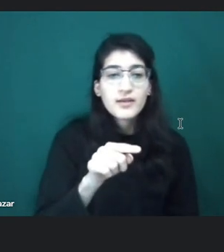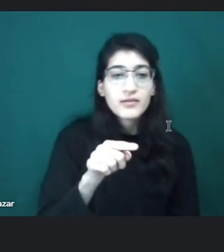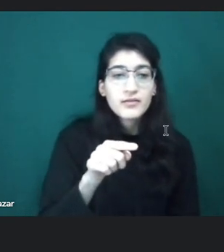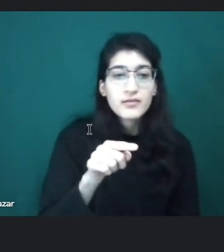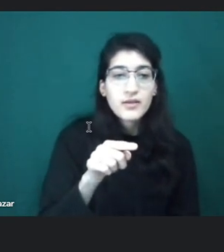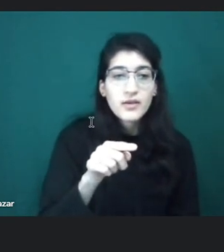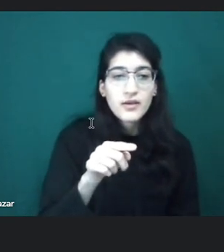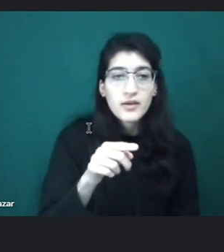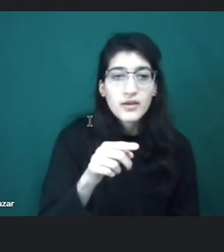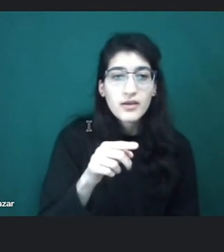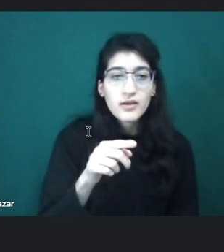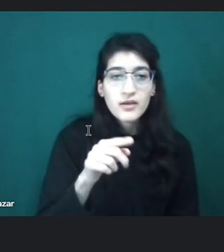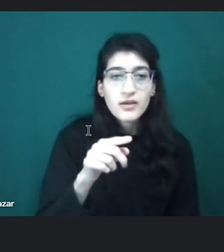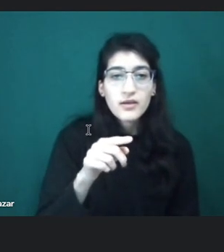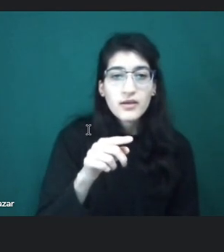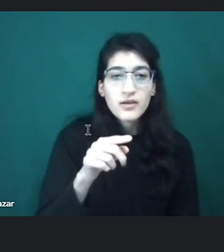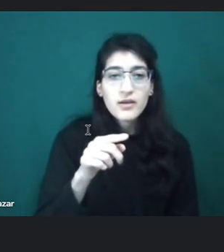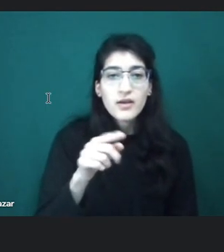¿sí?